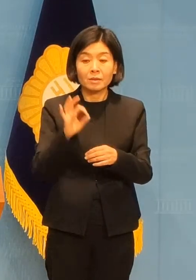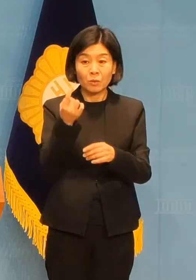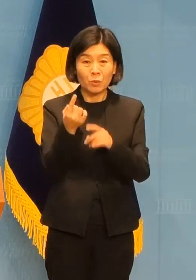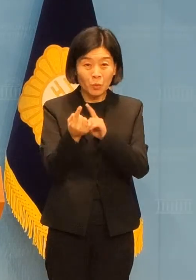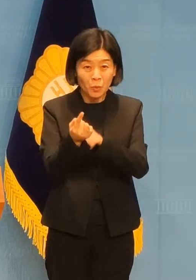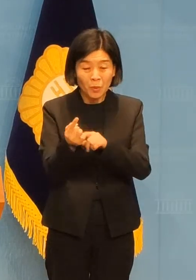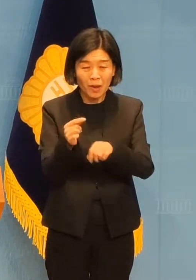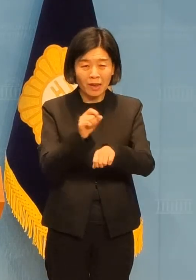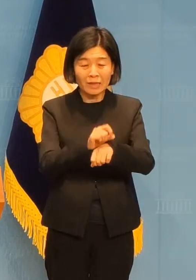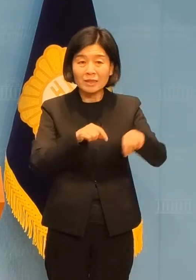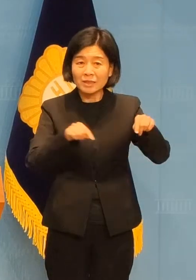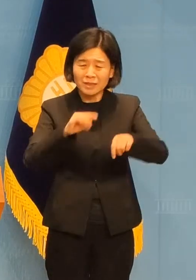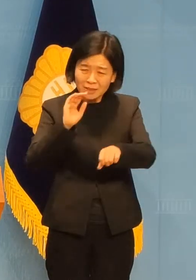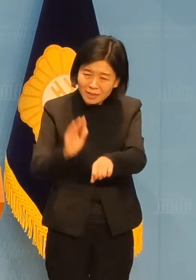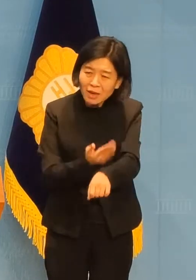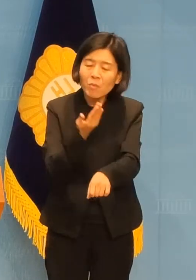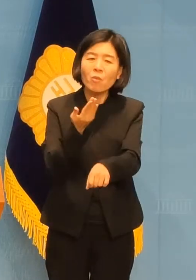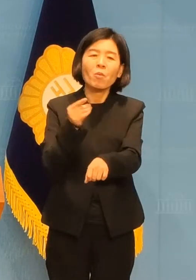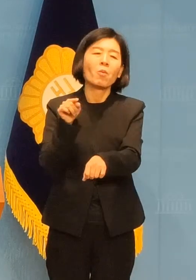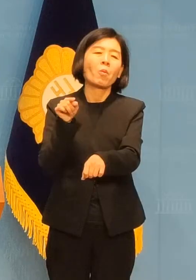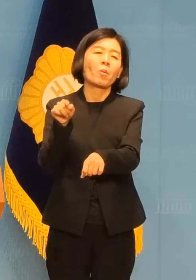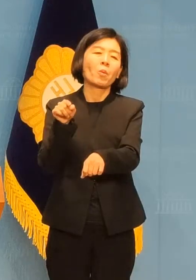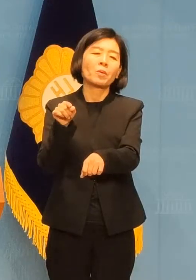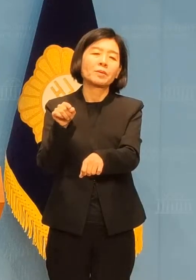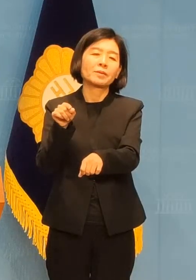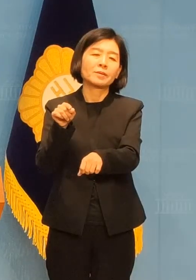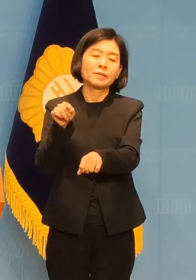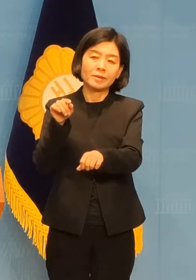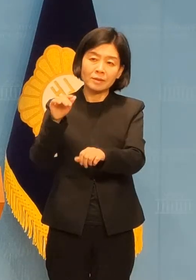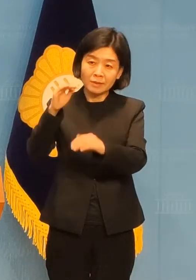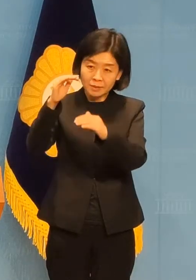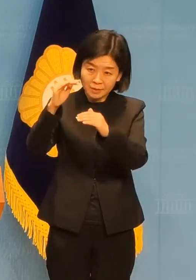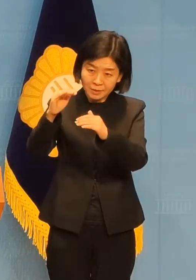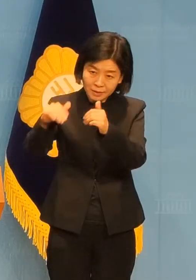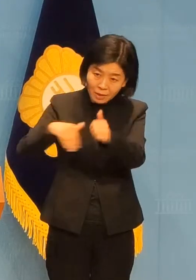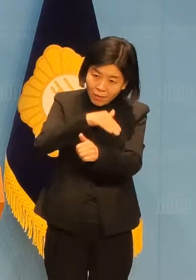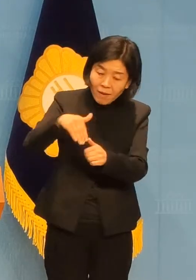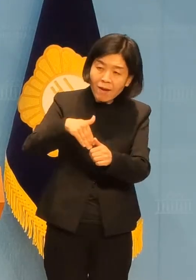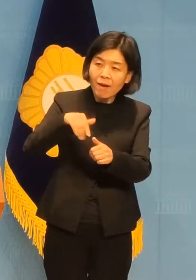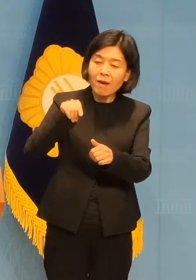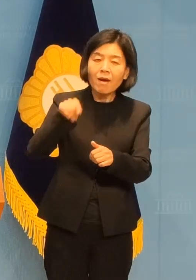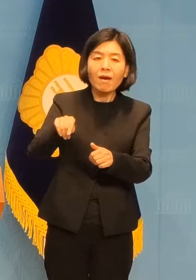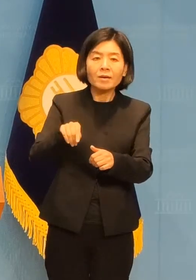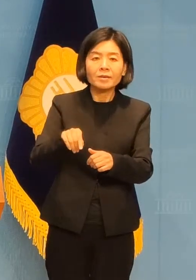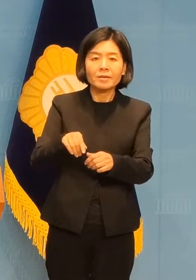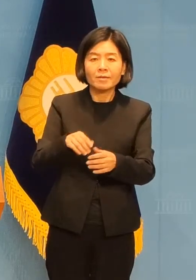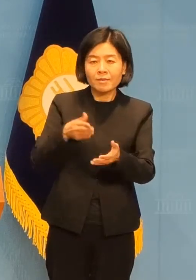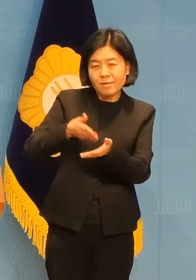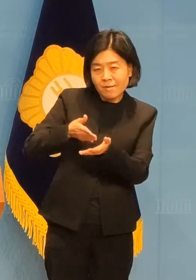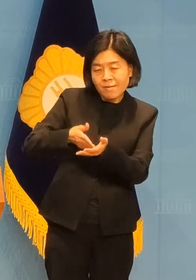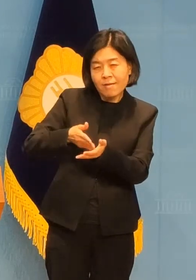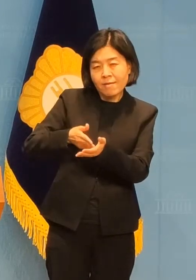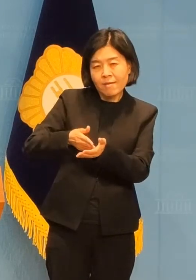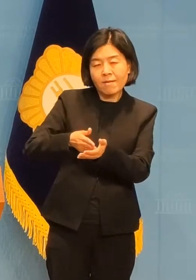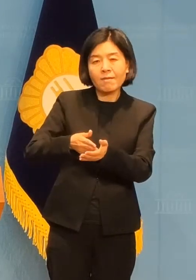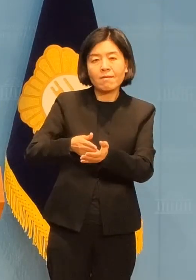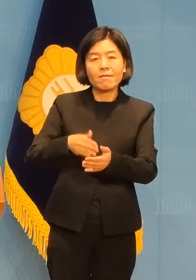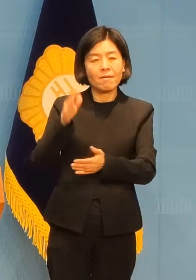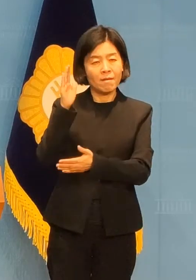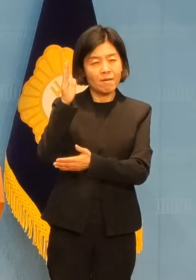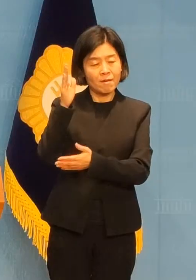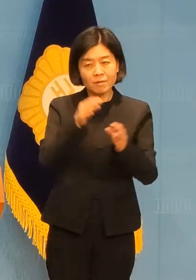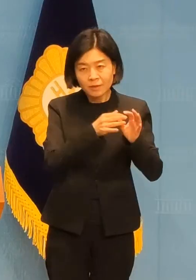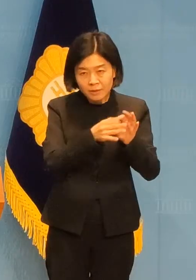대해서 차분하게 계속해서 지속적으로 이야기하도록 하겠습니다. 제가